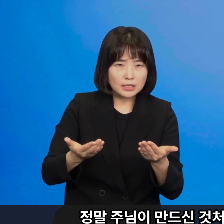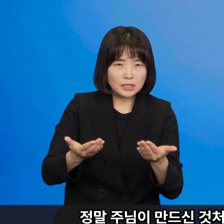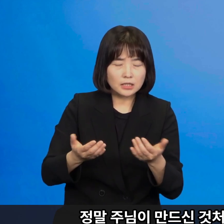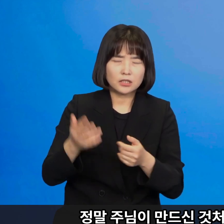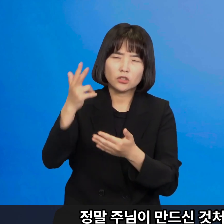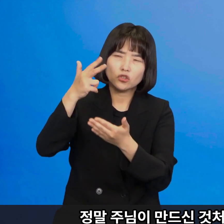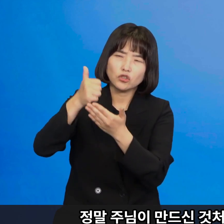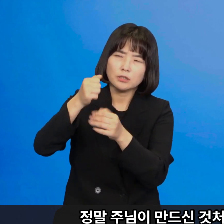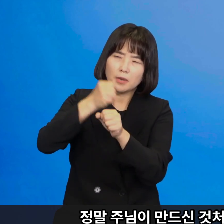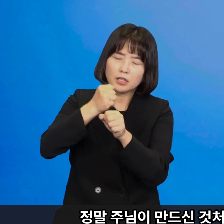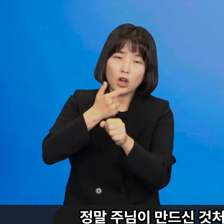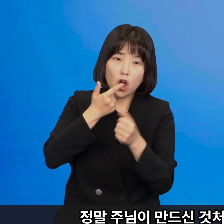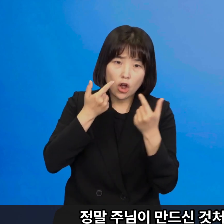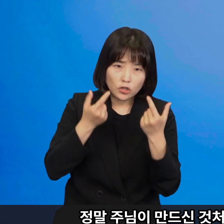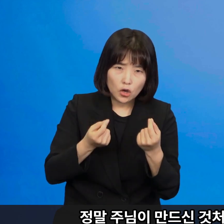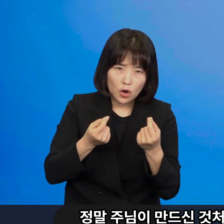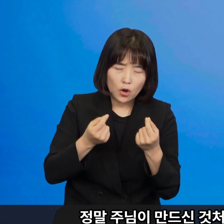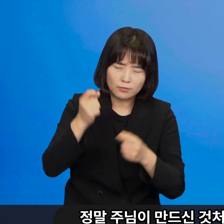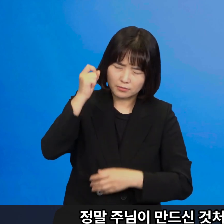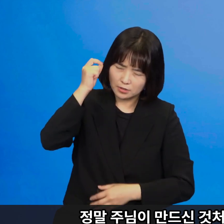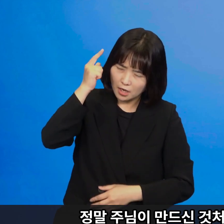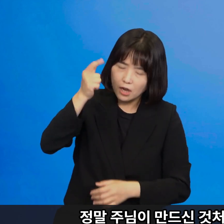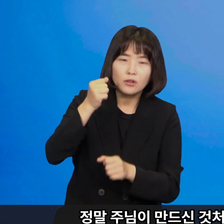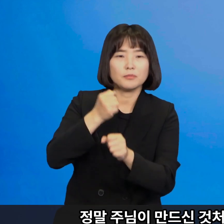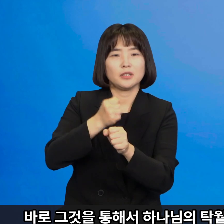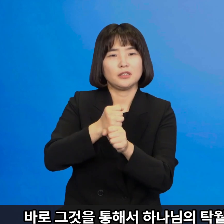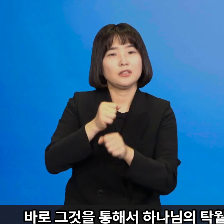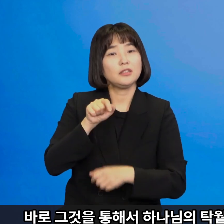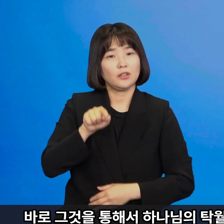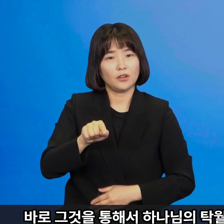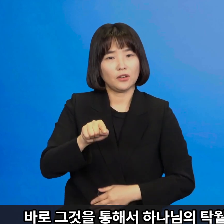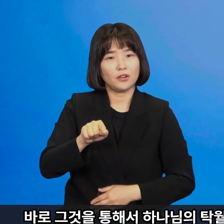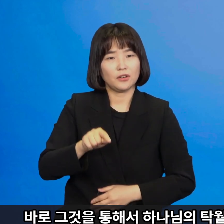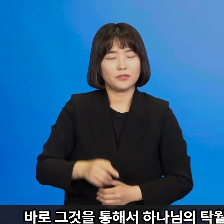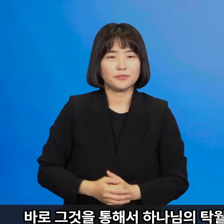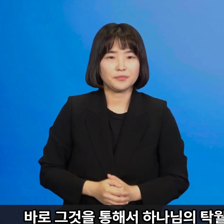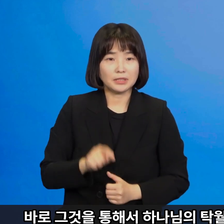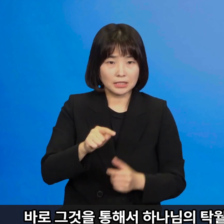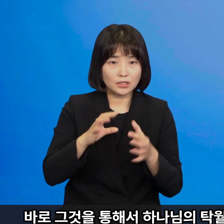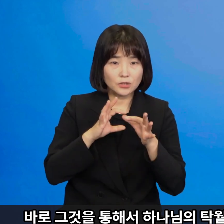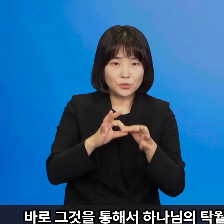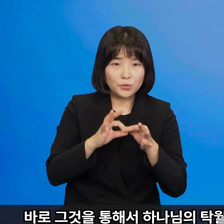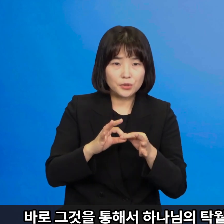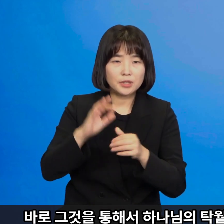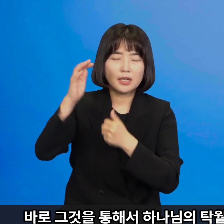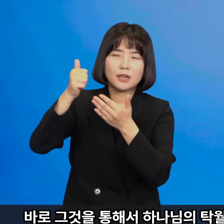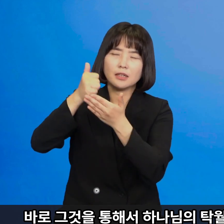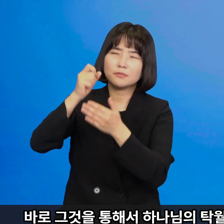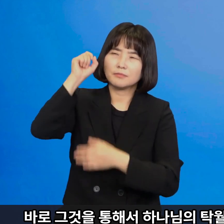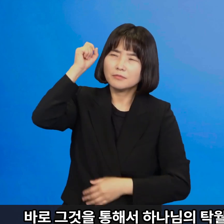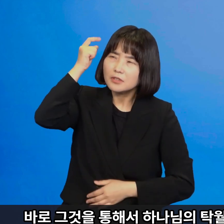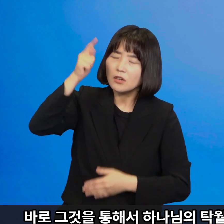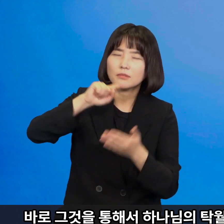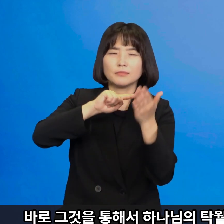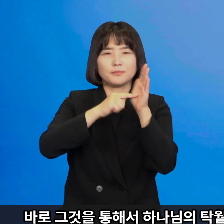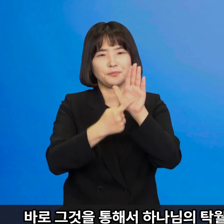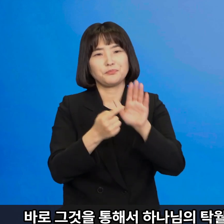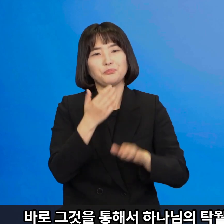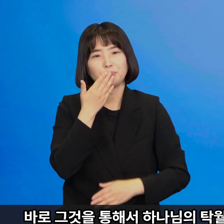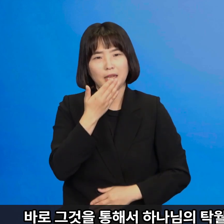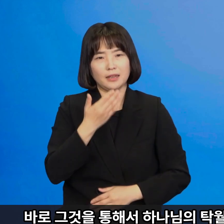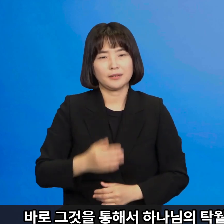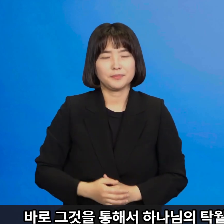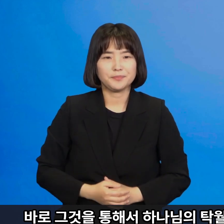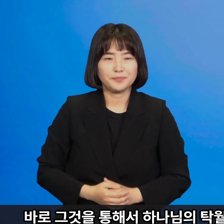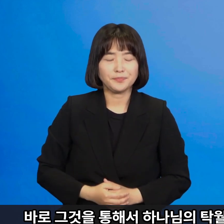주님이 만드신 것처럼 탁월하게 만드는 거예요. 바로 그걸 통해서 하나님의 탁월하심이 드러나기 때문에 그렇습니다.